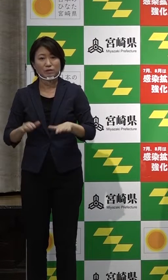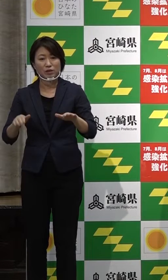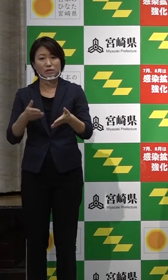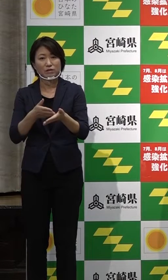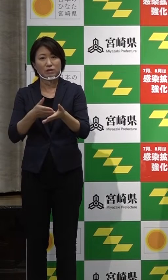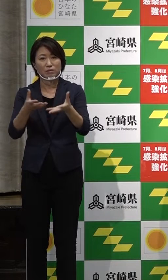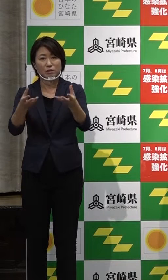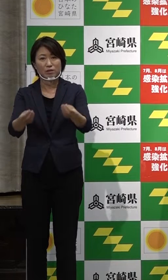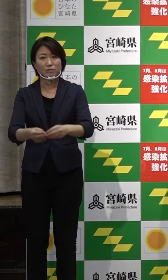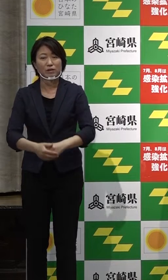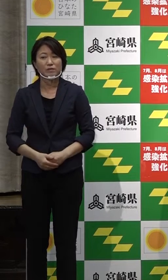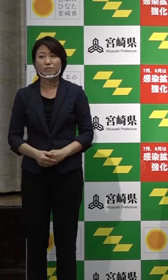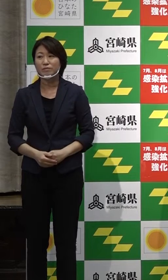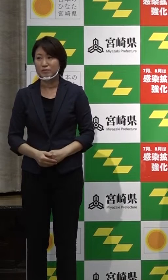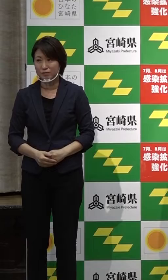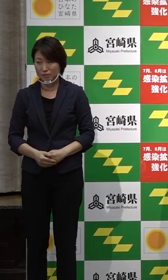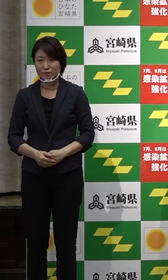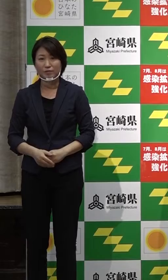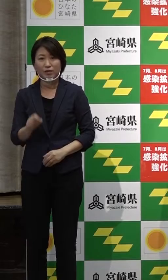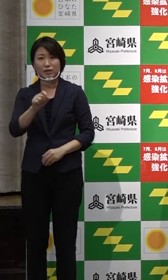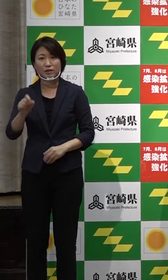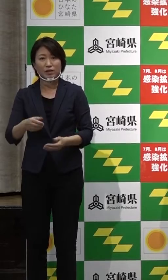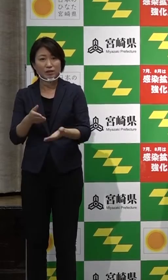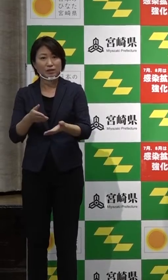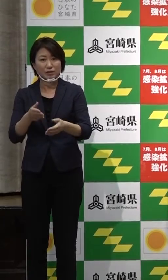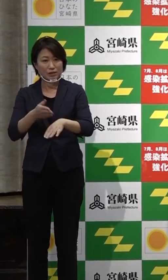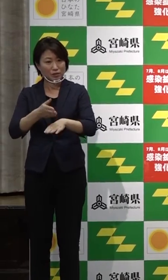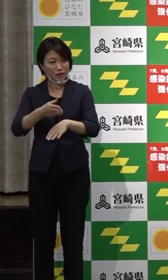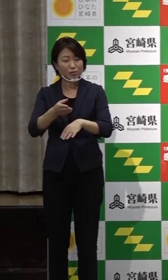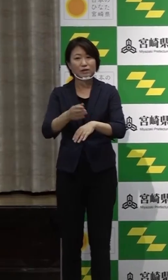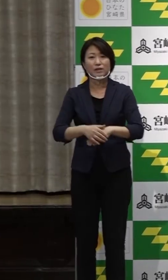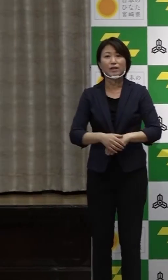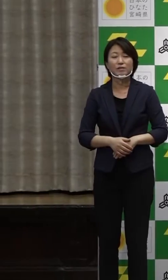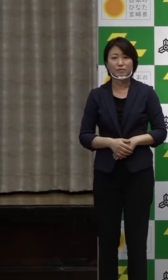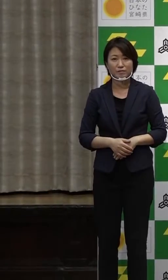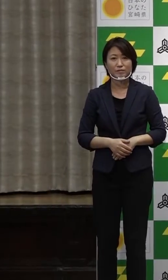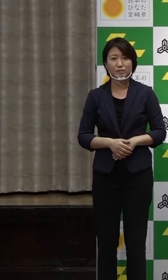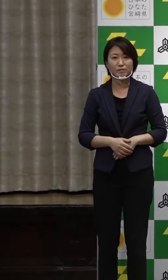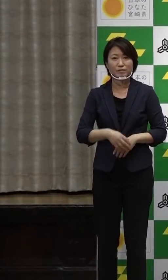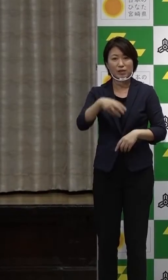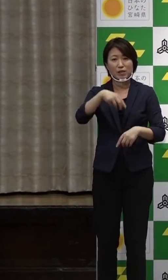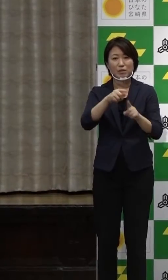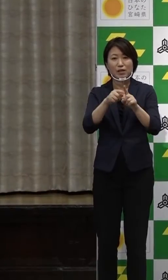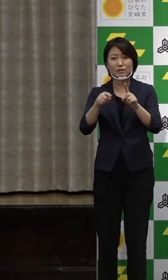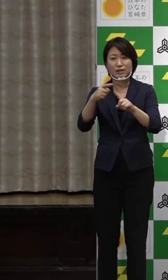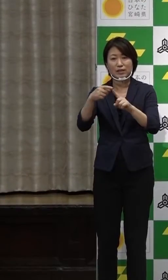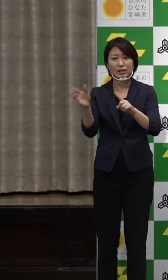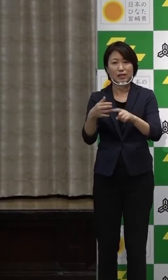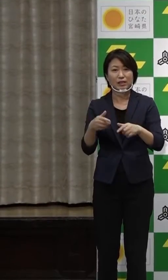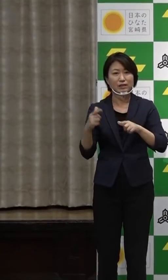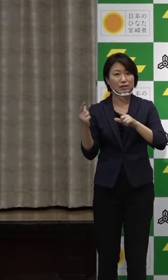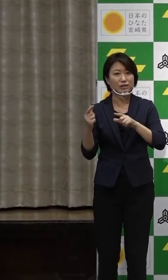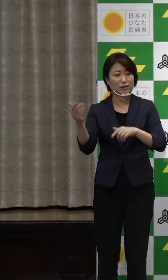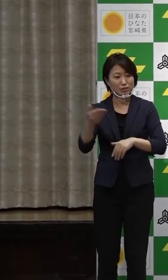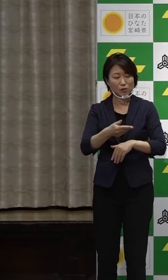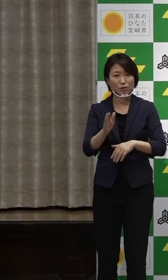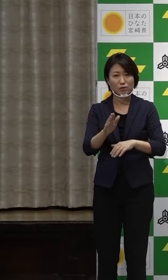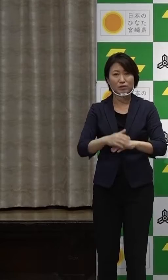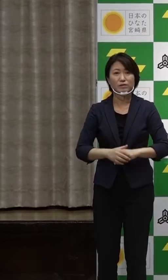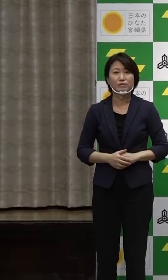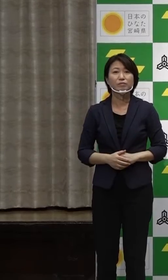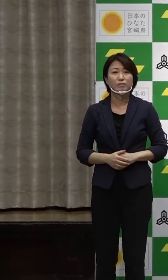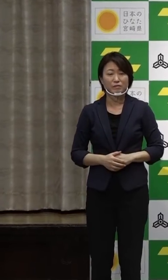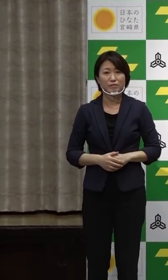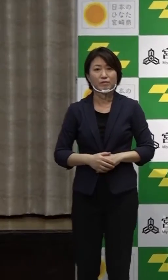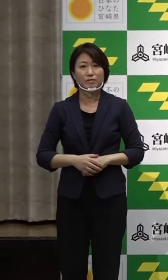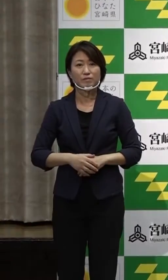。 ありがとうございました。それでは幹事社の MRT から質問させていただきます。ま